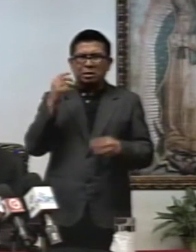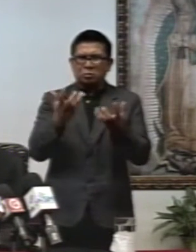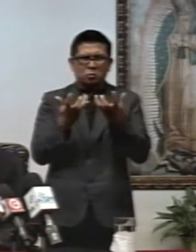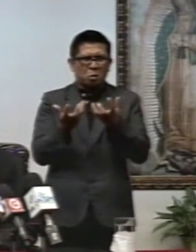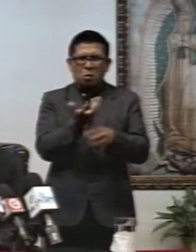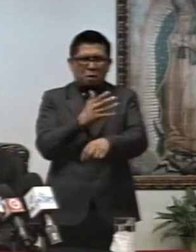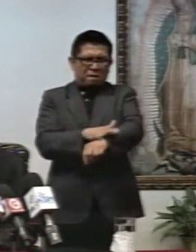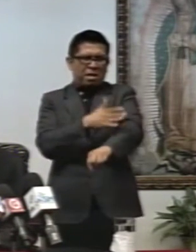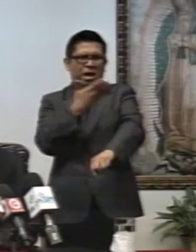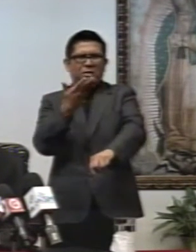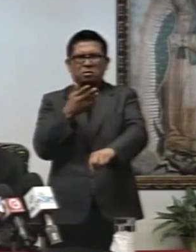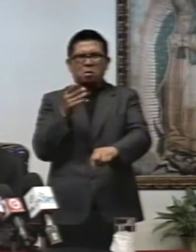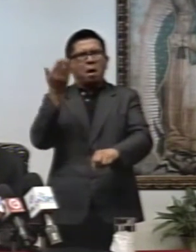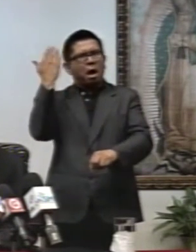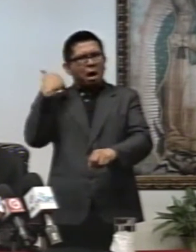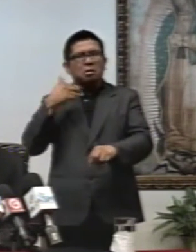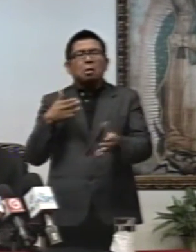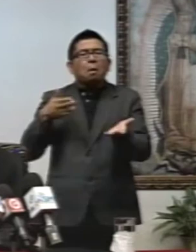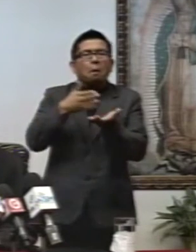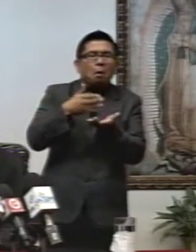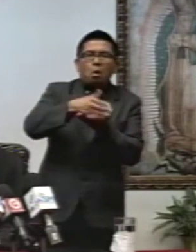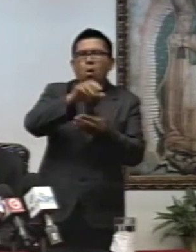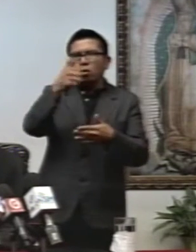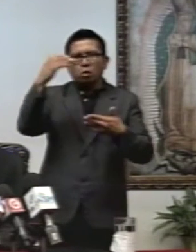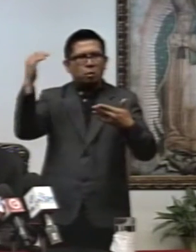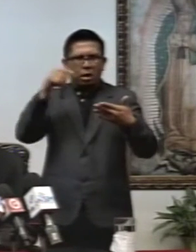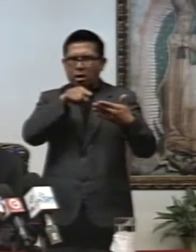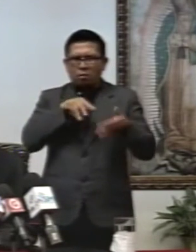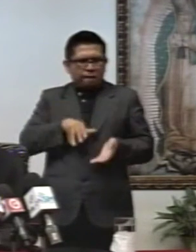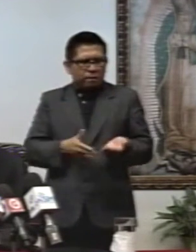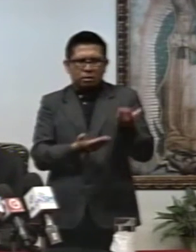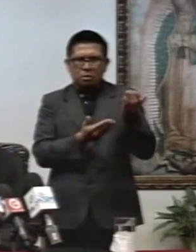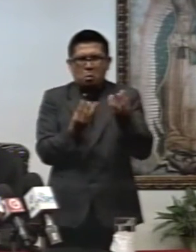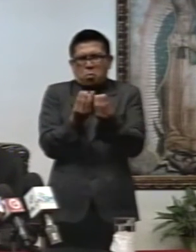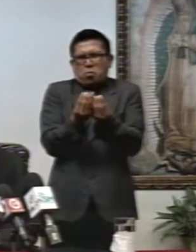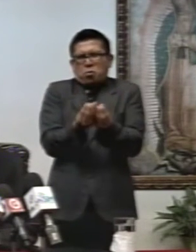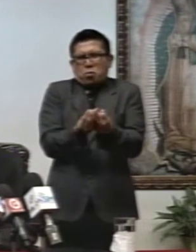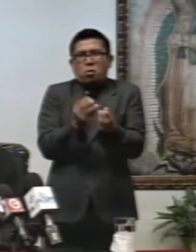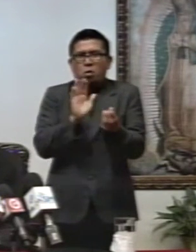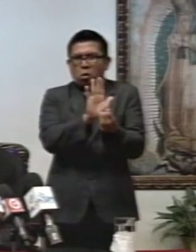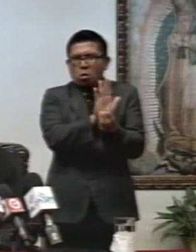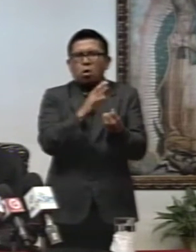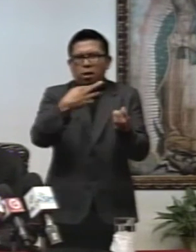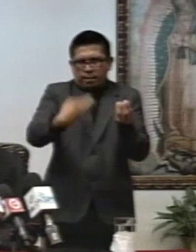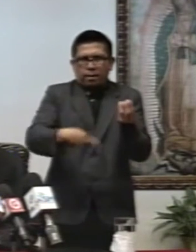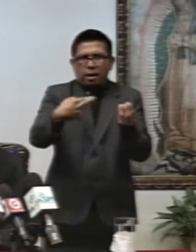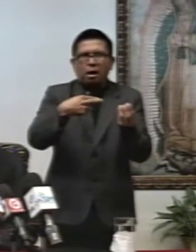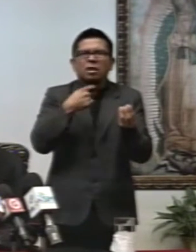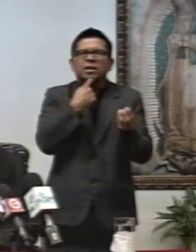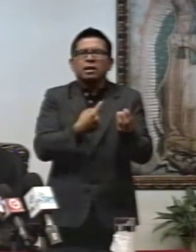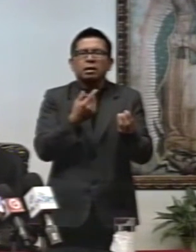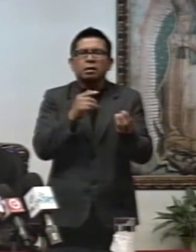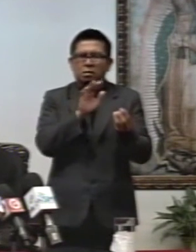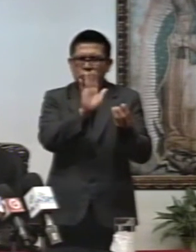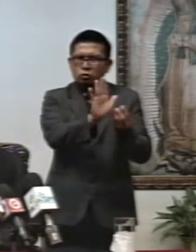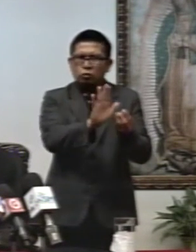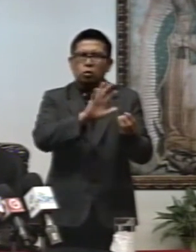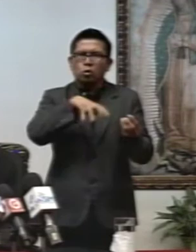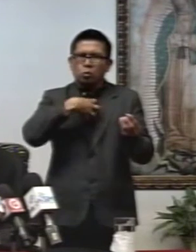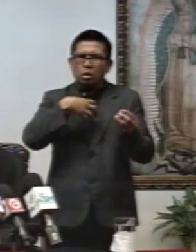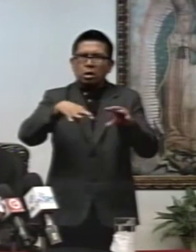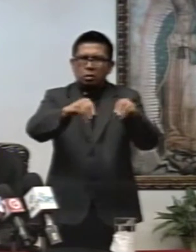migrante, a excepción de poquísimas personas que, como todos sabemos, son los nativos, los